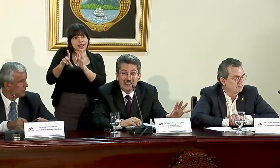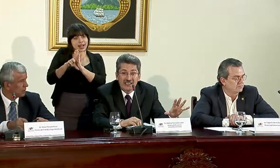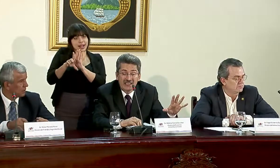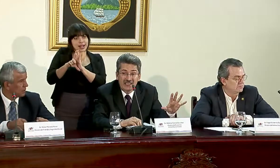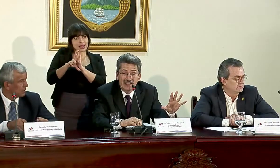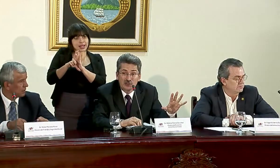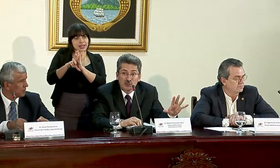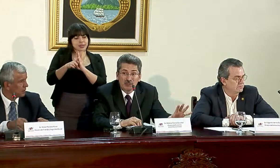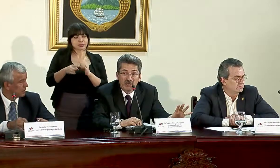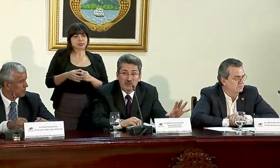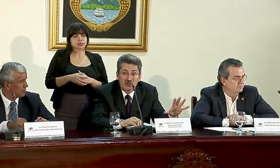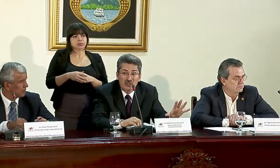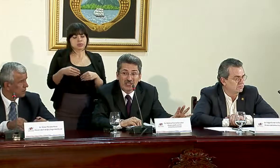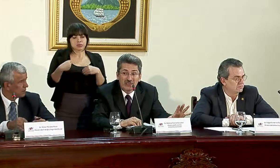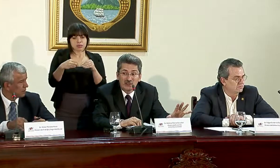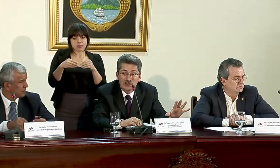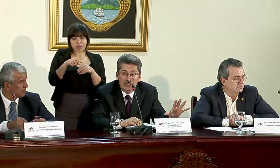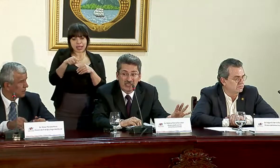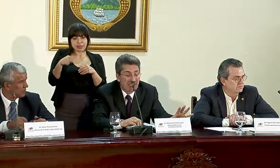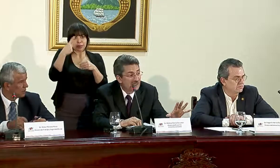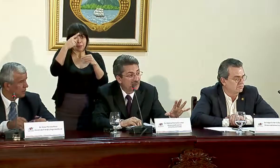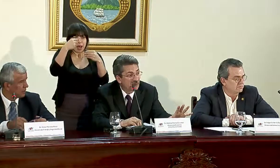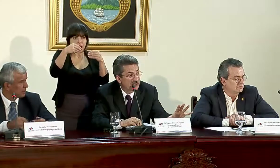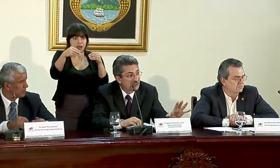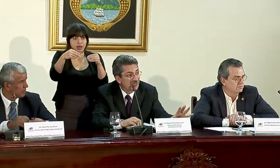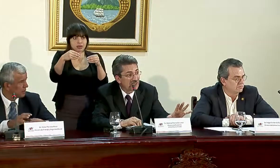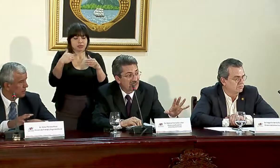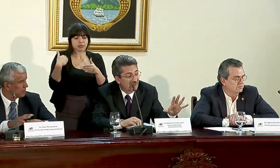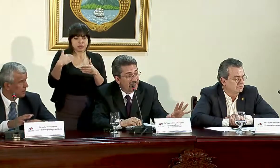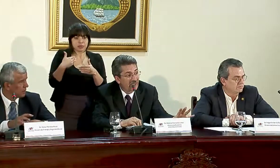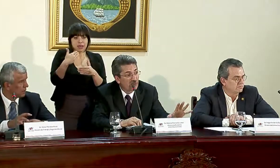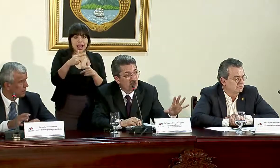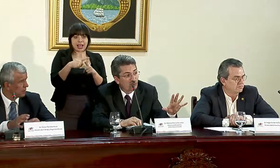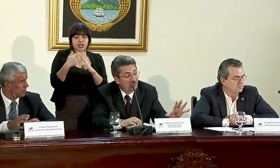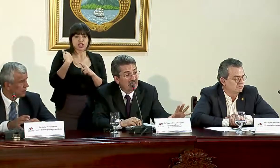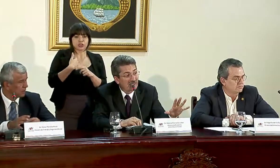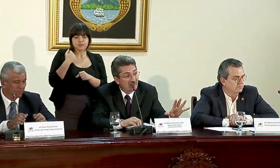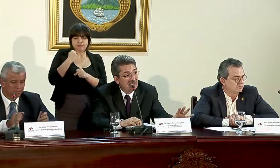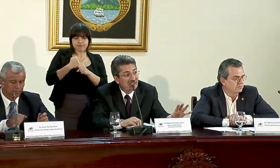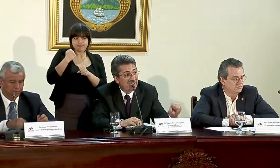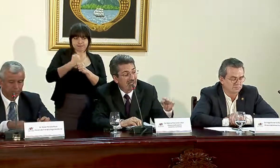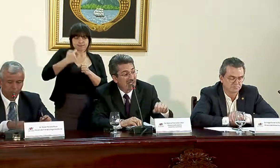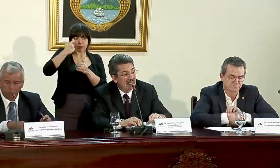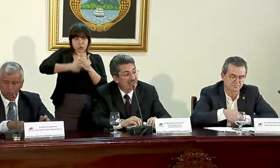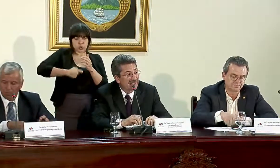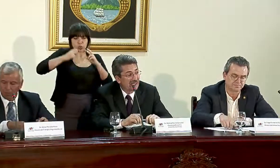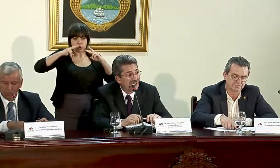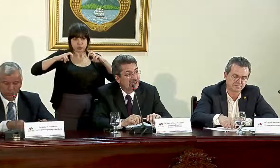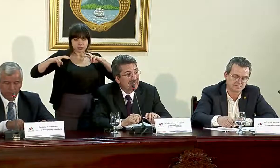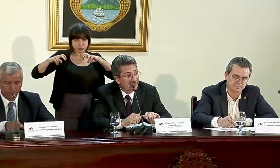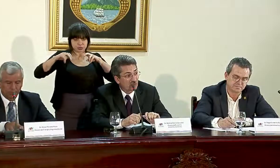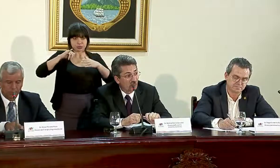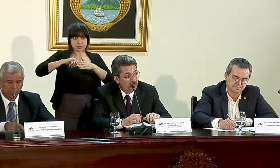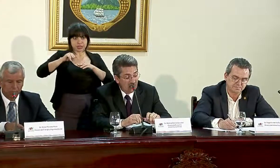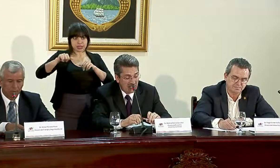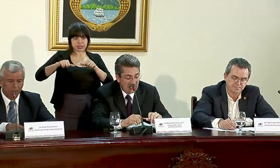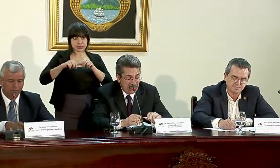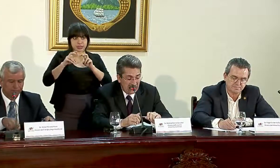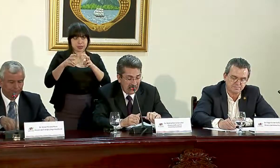ley, supliéndolos a ellos, y ahí vamos a estar trabajando fuertemente en ese